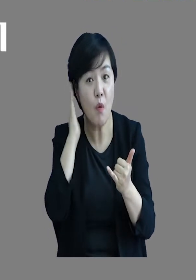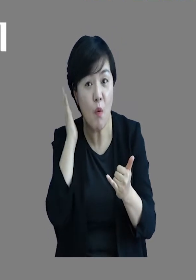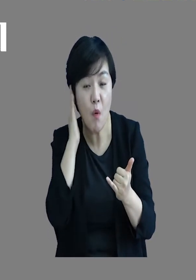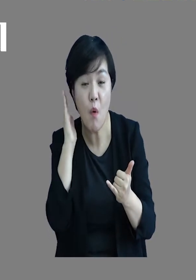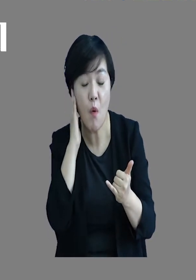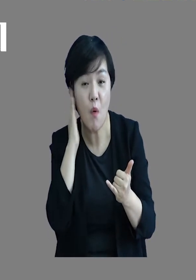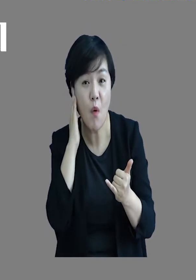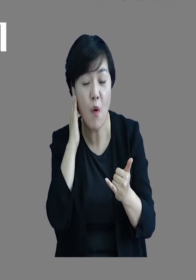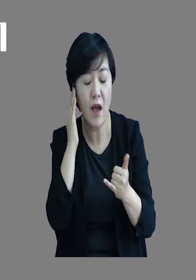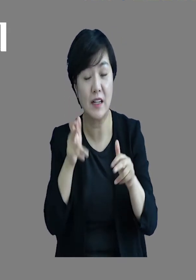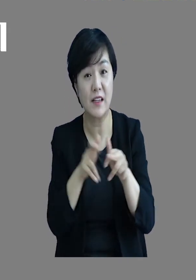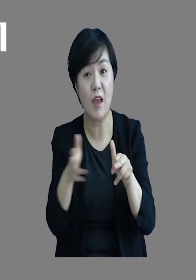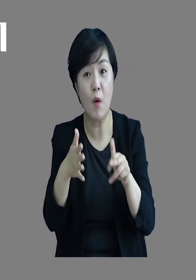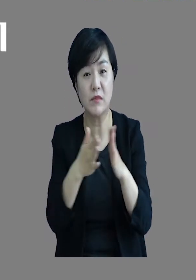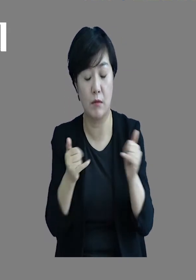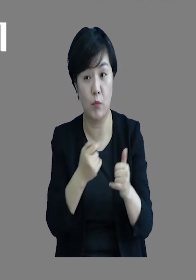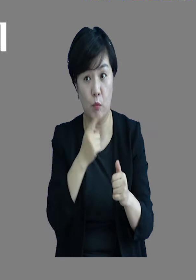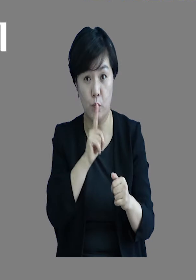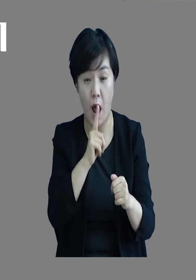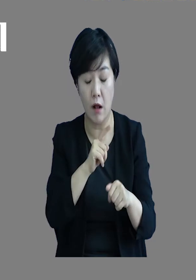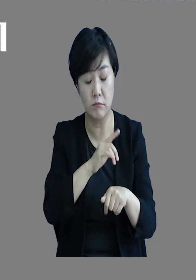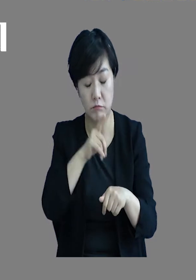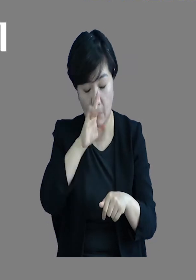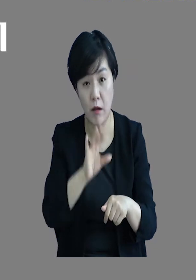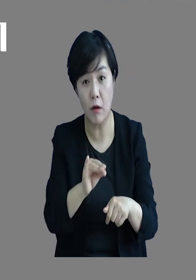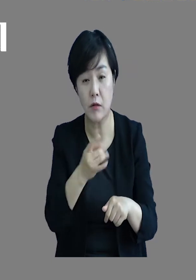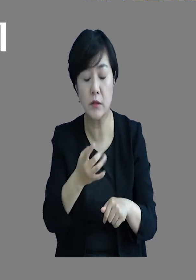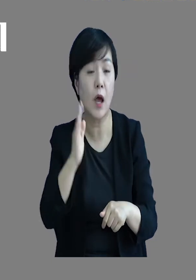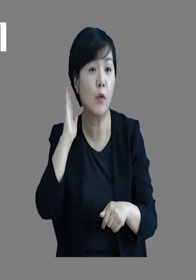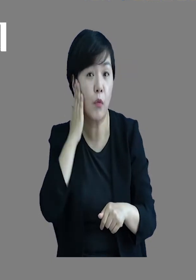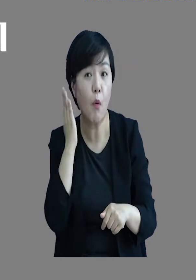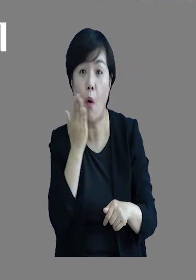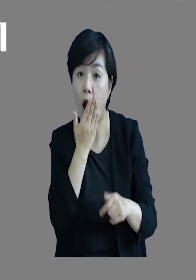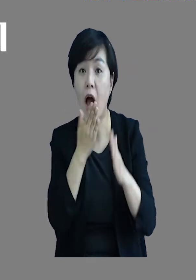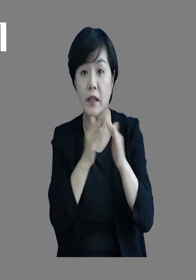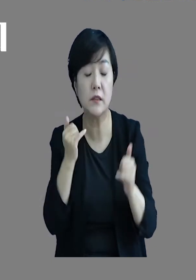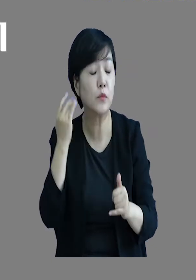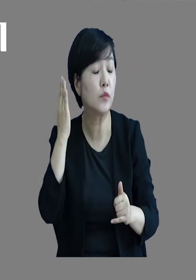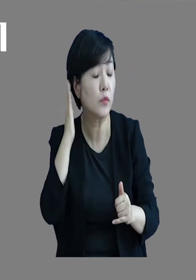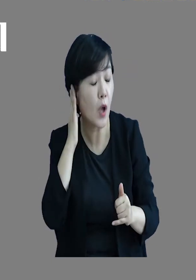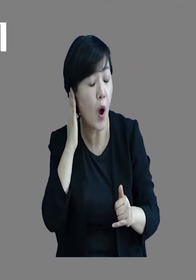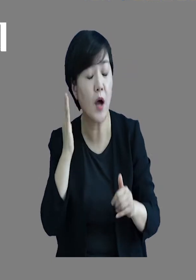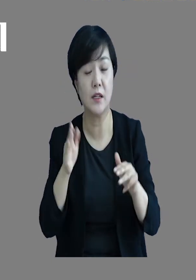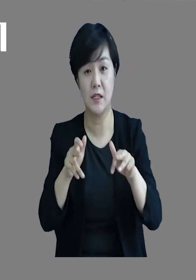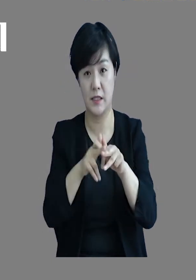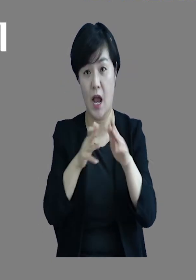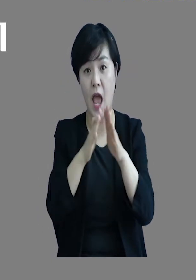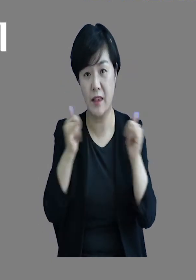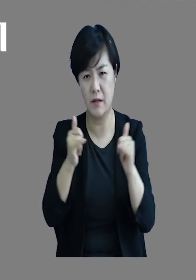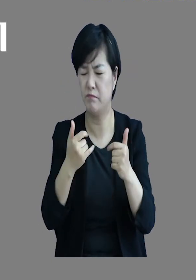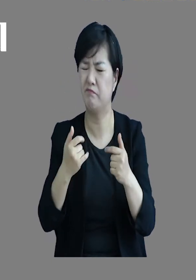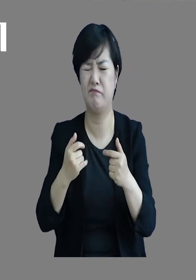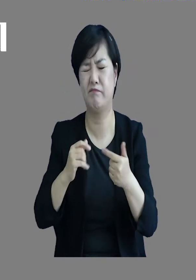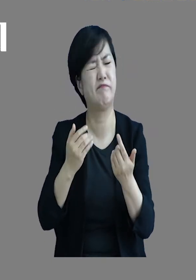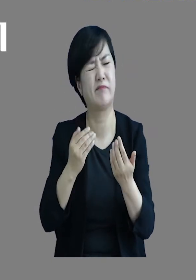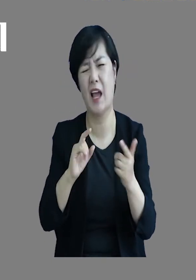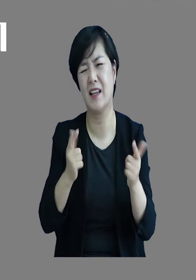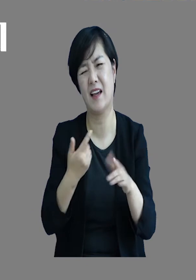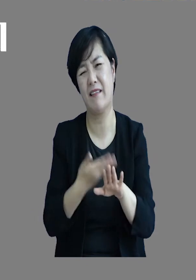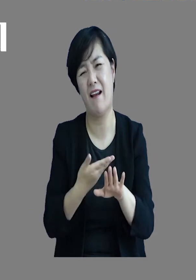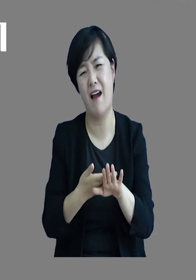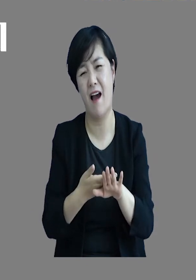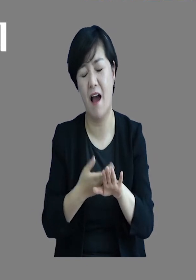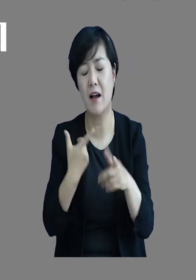없는 사람에게 이런 소리는 당연하지만 농인, 이 청각장애를 가진 사람에게는 그렇지 않습니다.